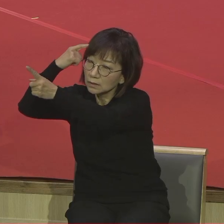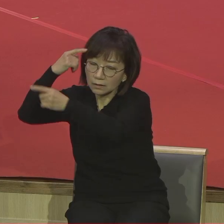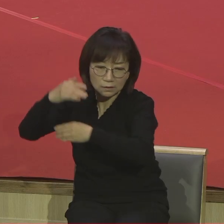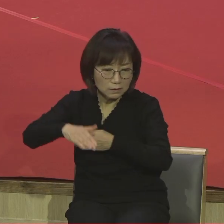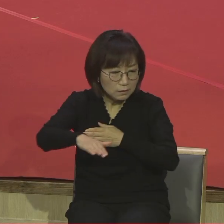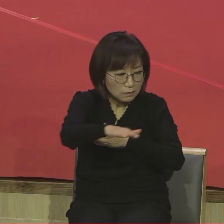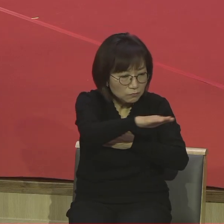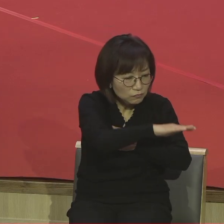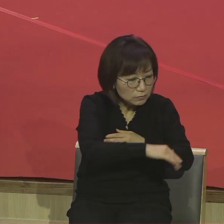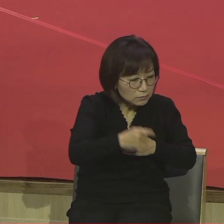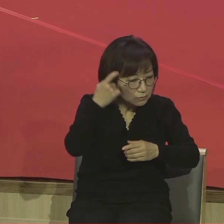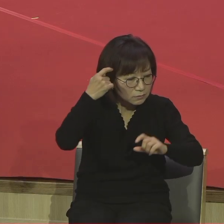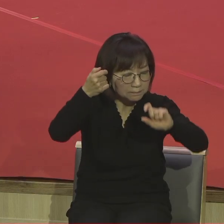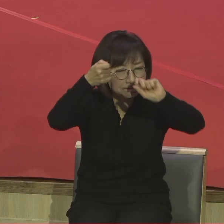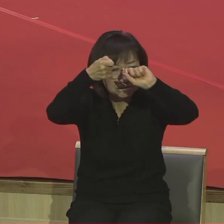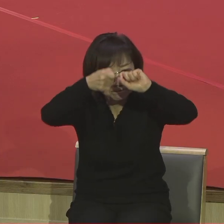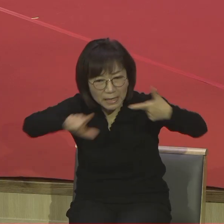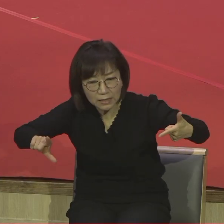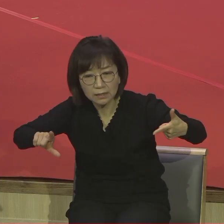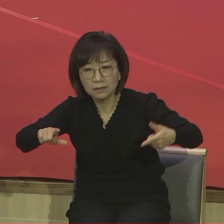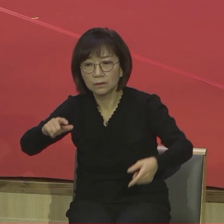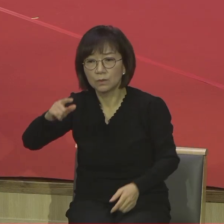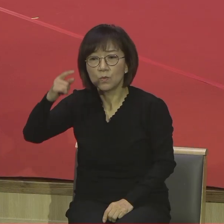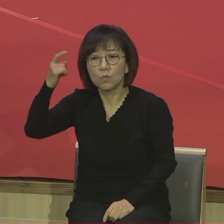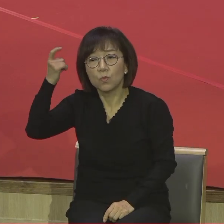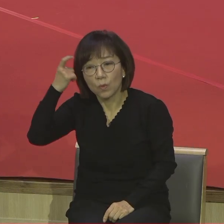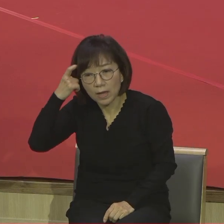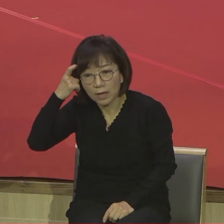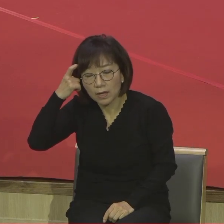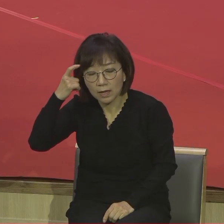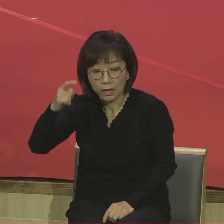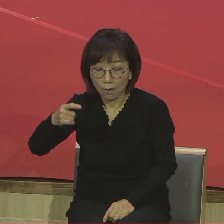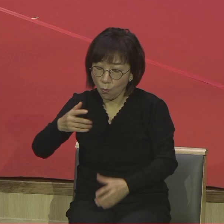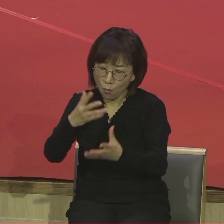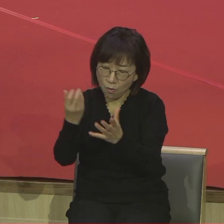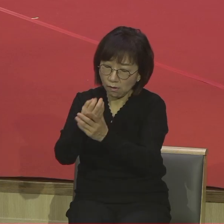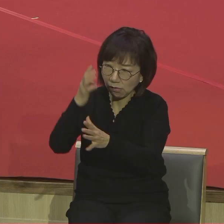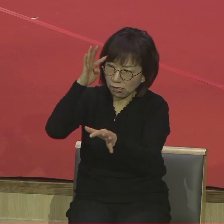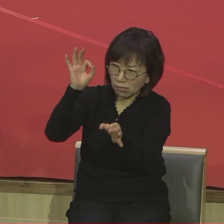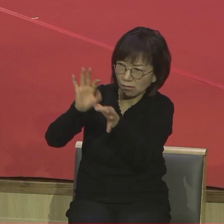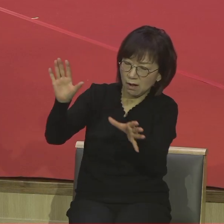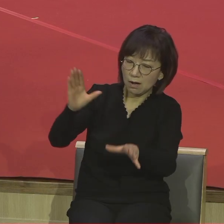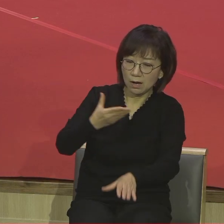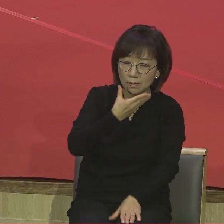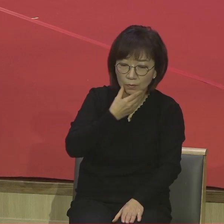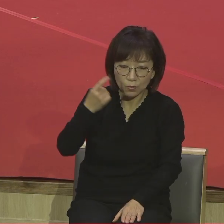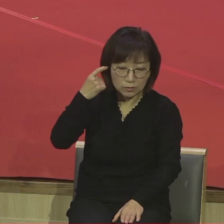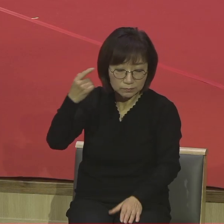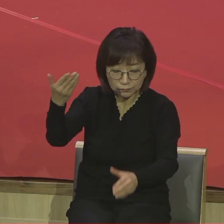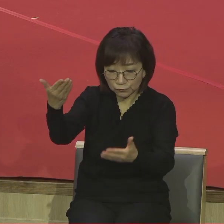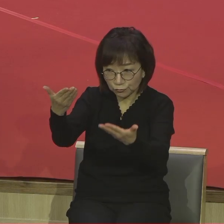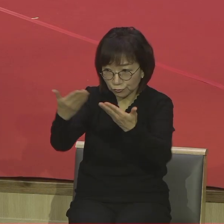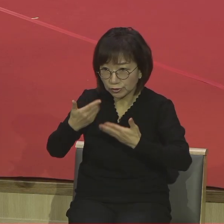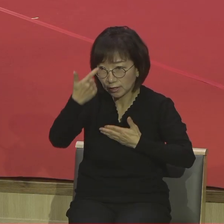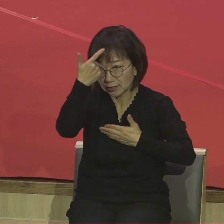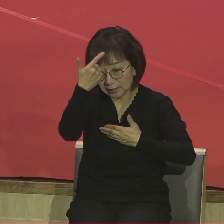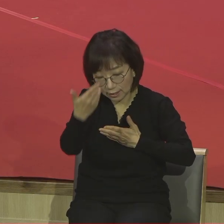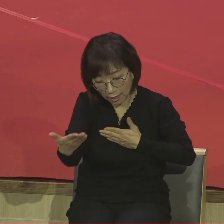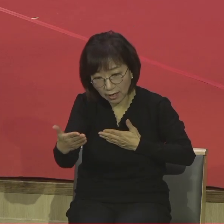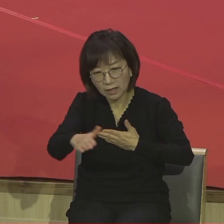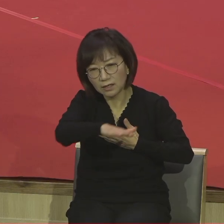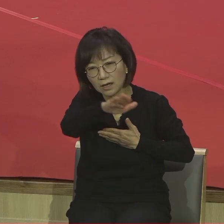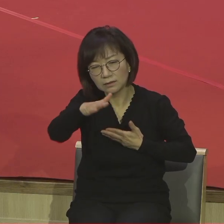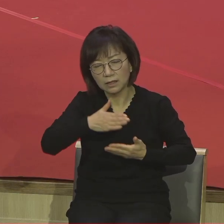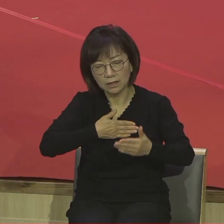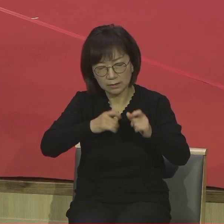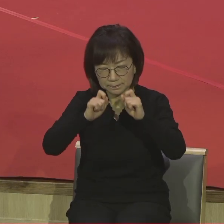기대와는 전혀 다른 그런 반전의 복음을 주셨는지 그 의미를 제대로 붙잡아야